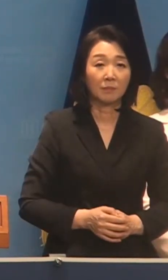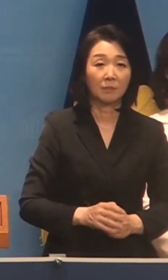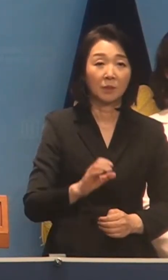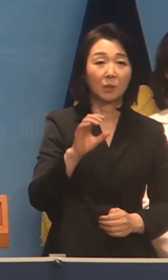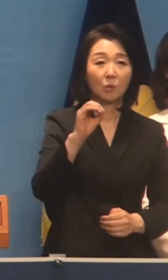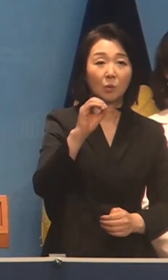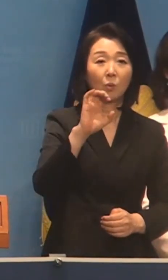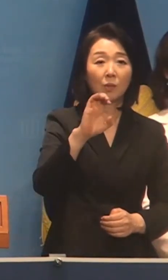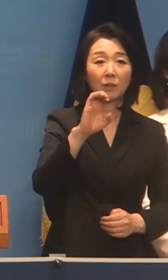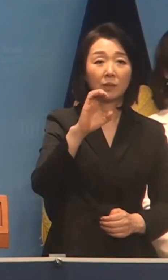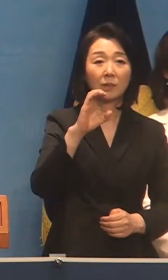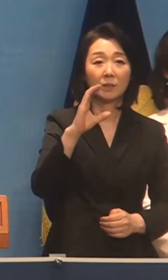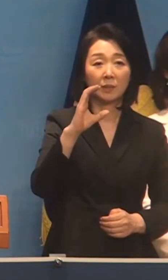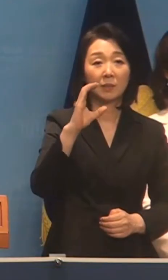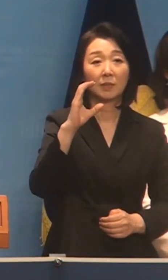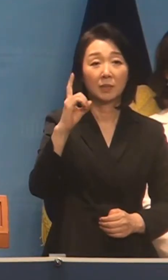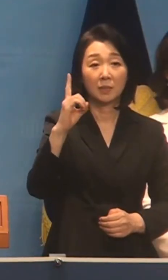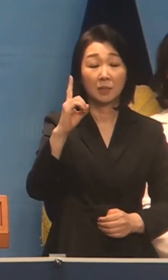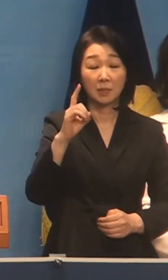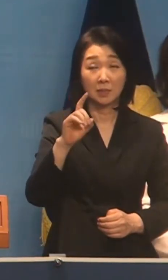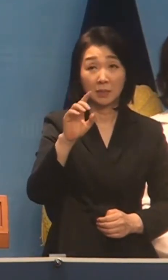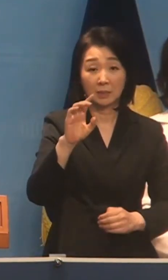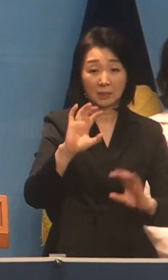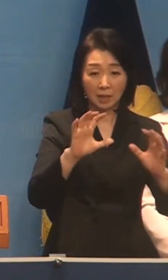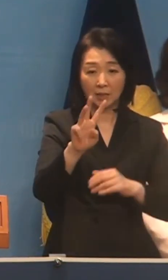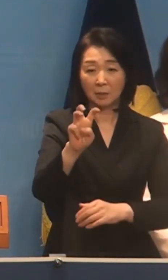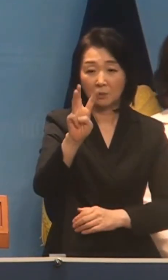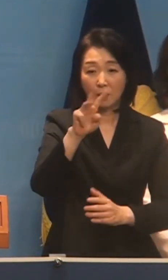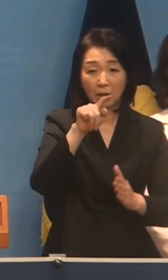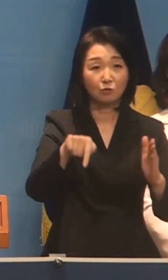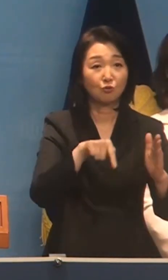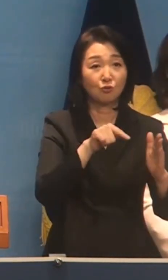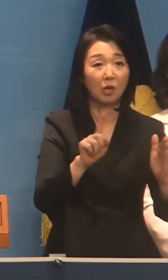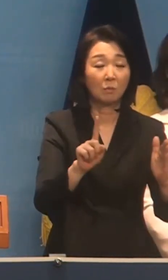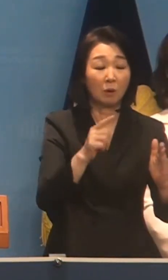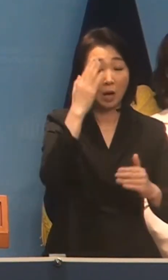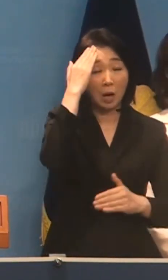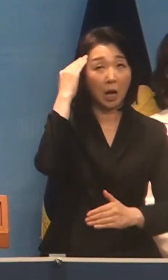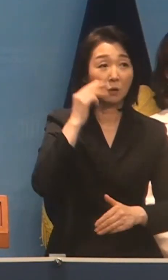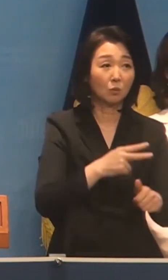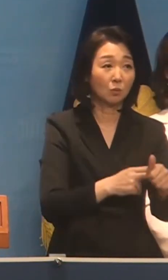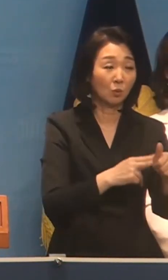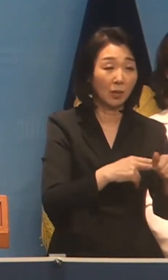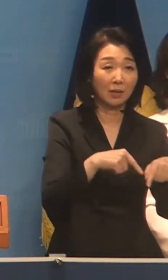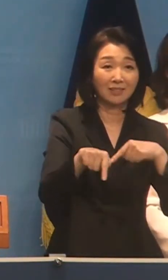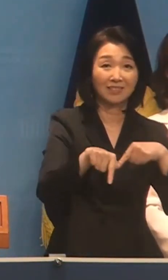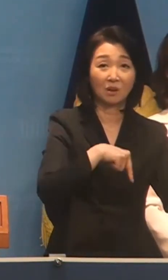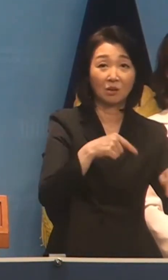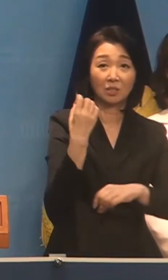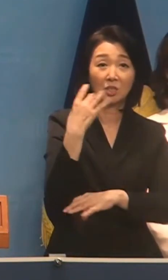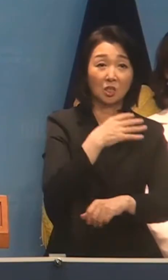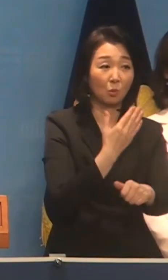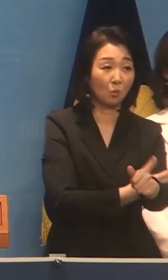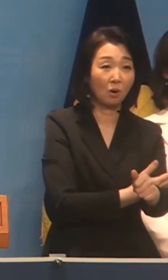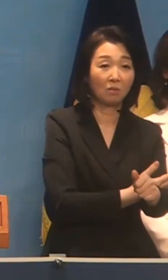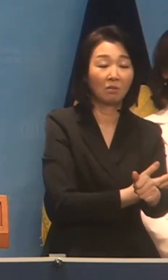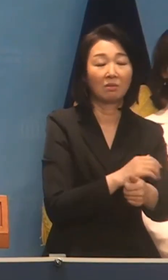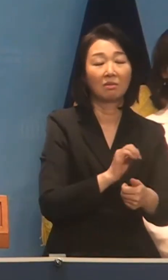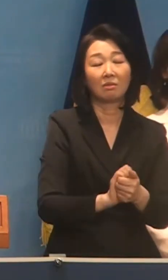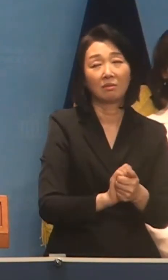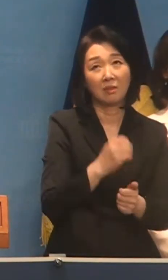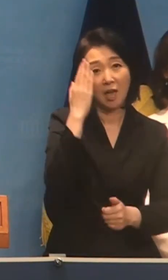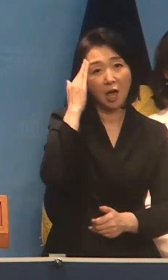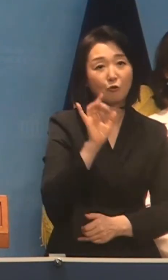OECD 38개국 중 유일하게 우리나라의 교사의 정치기본권이